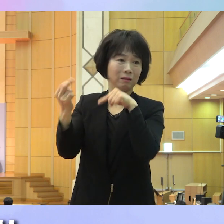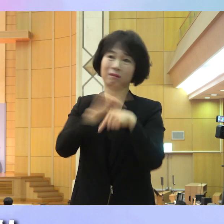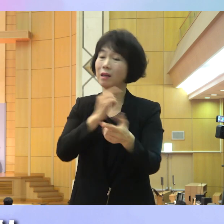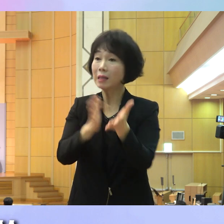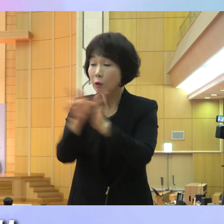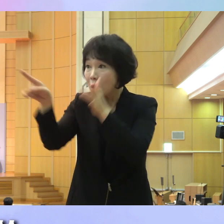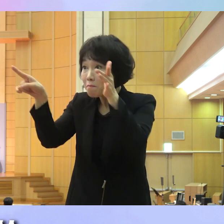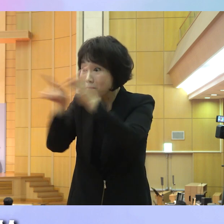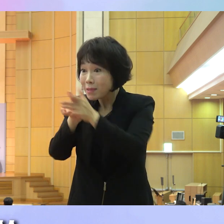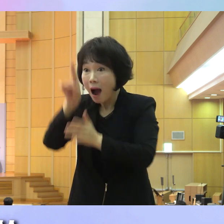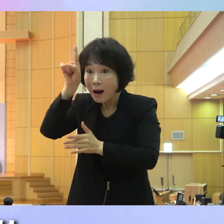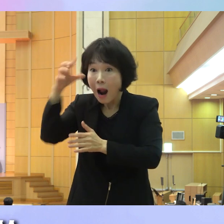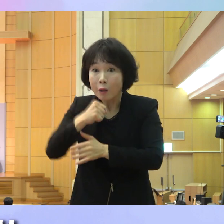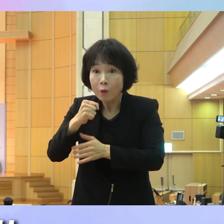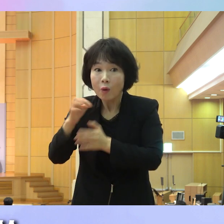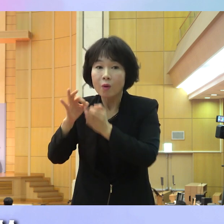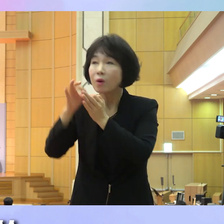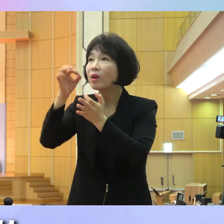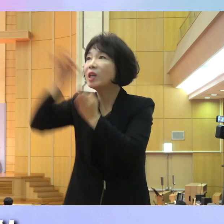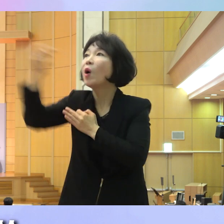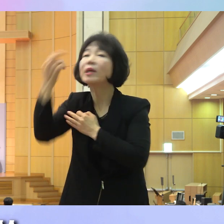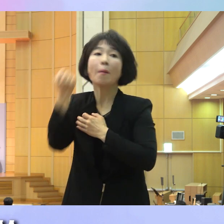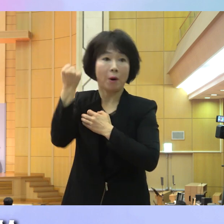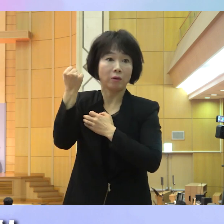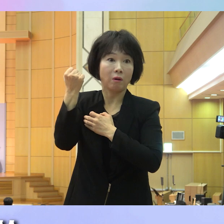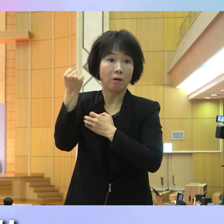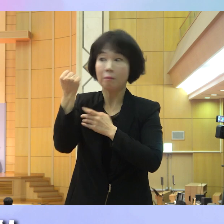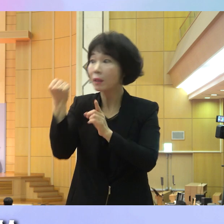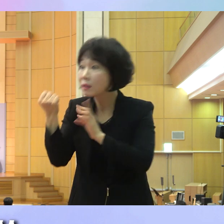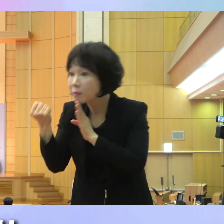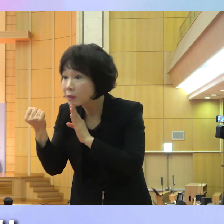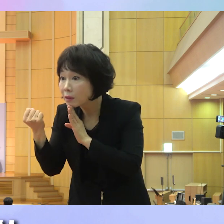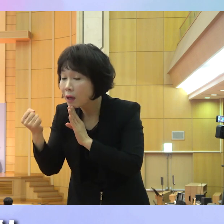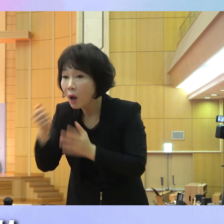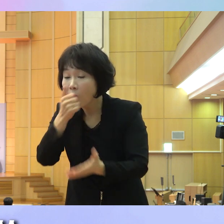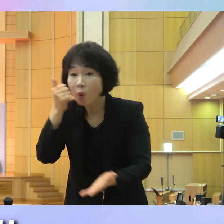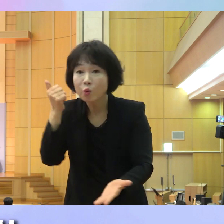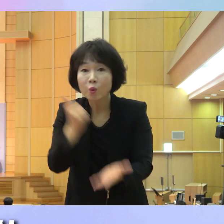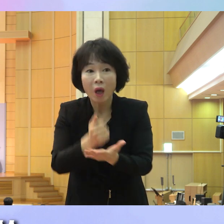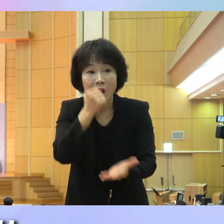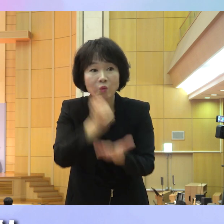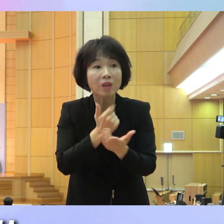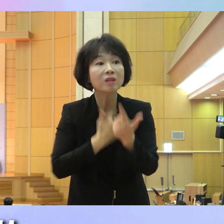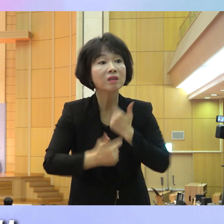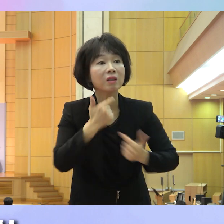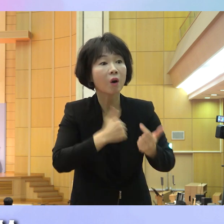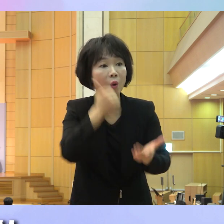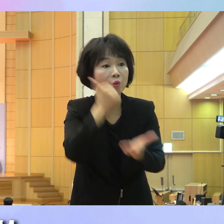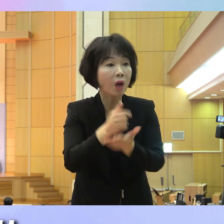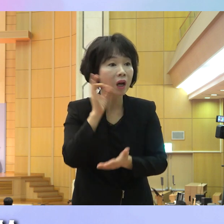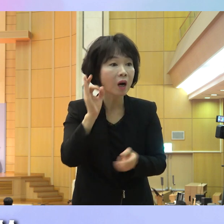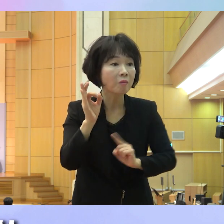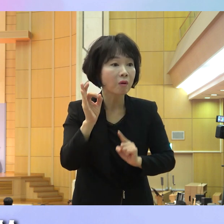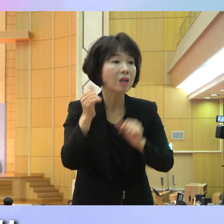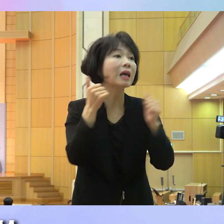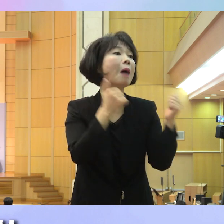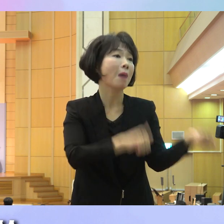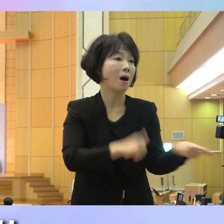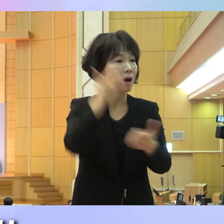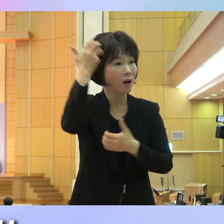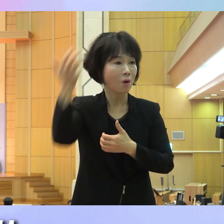영생을 얻을 수 있다는 것입니다. 죄를 지으면은 죄값은 사망이지만은, 내 영이